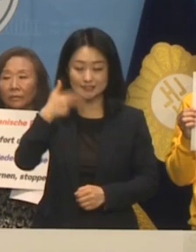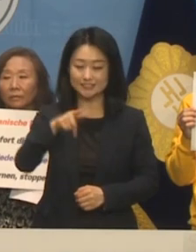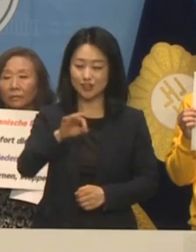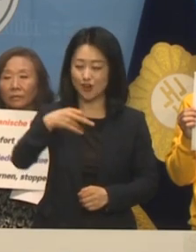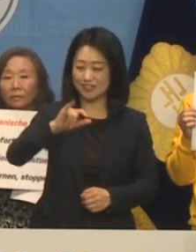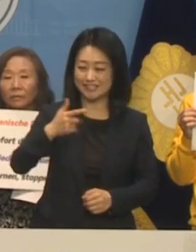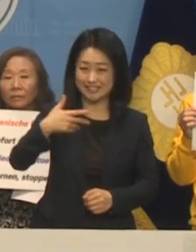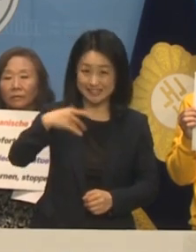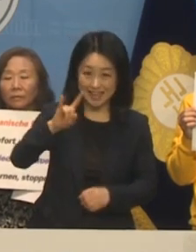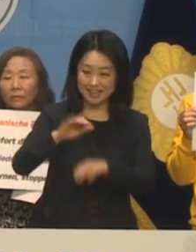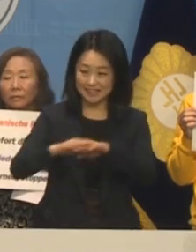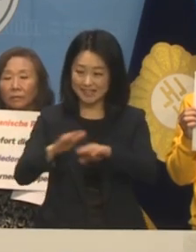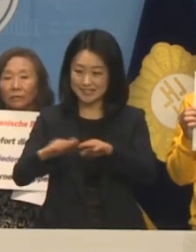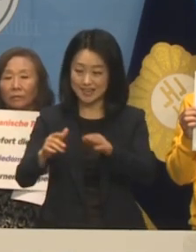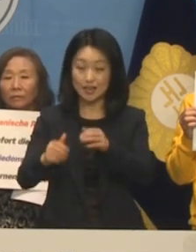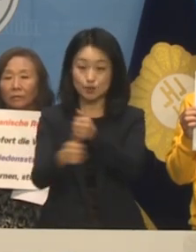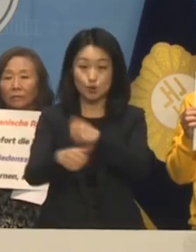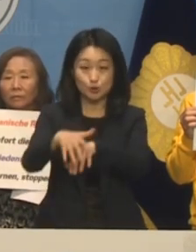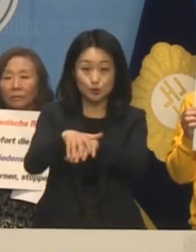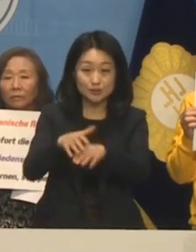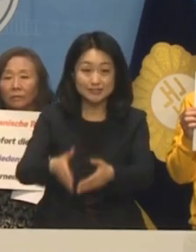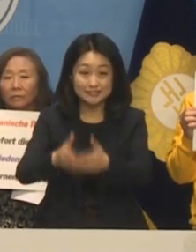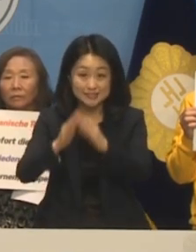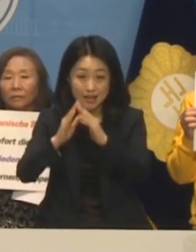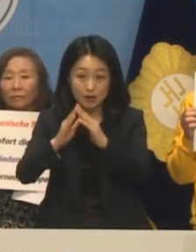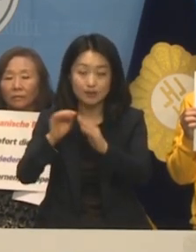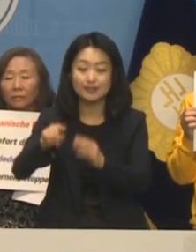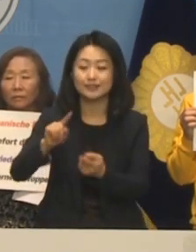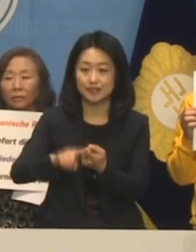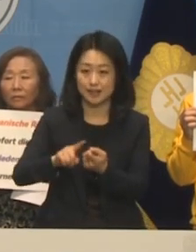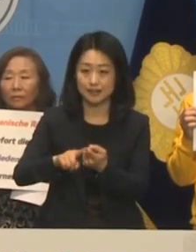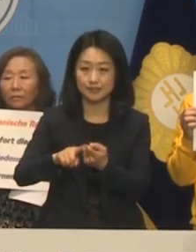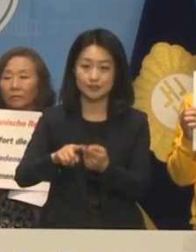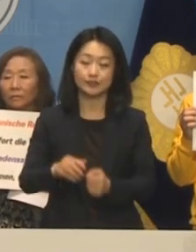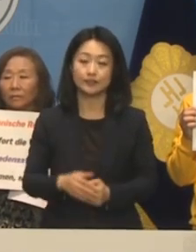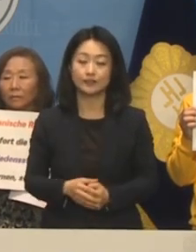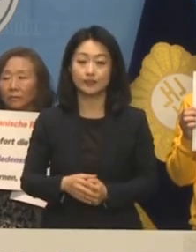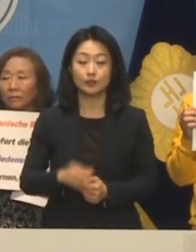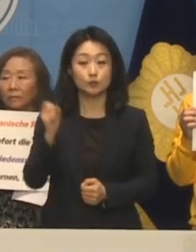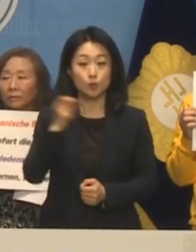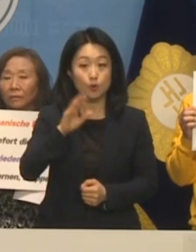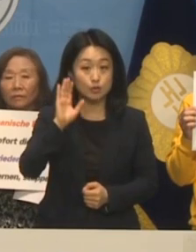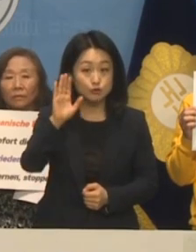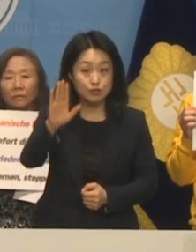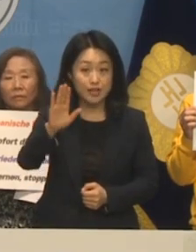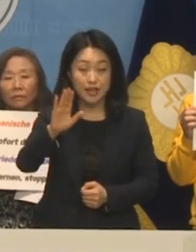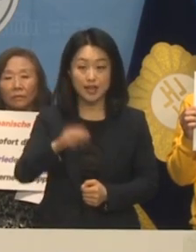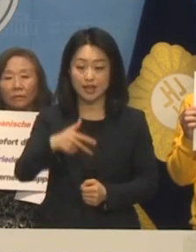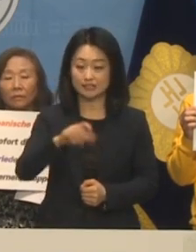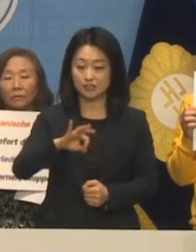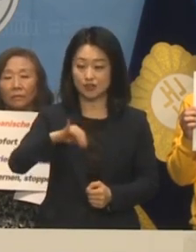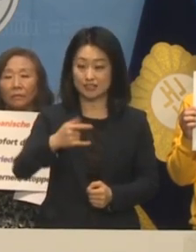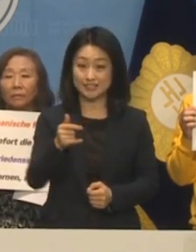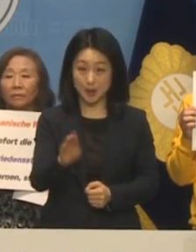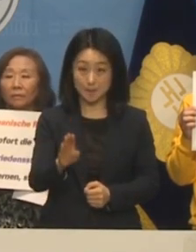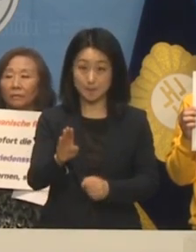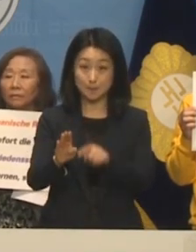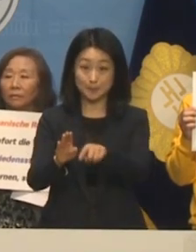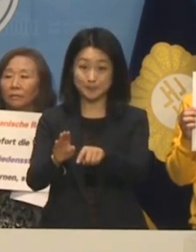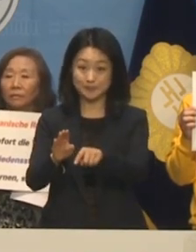한국정신대문제대책협의회라는 그 활동 조직을 결성할 때부터 그리고 그 이후에 정의원으로